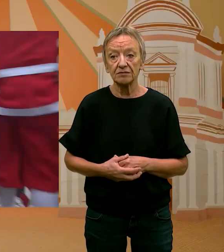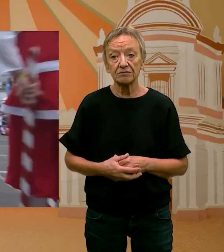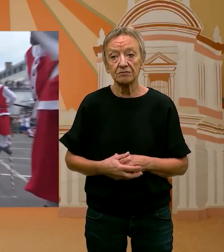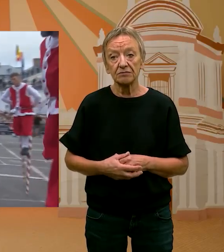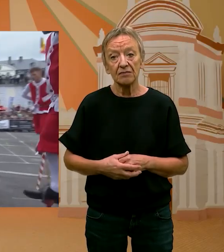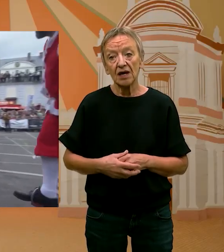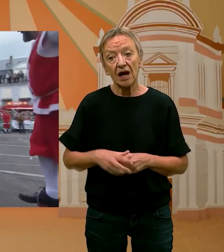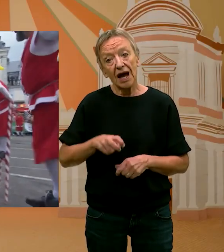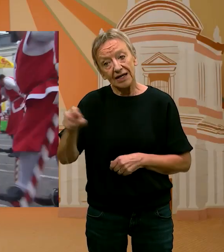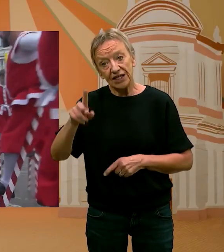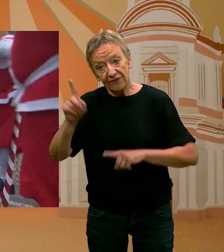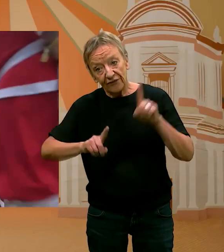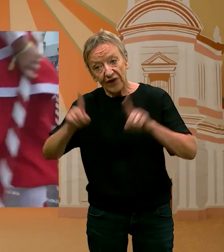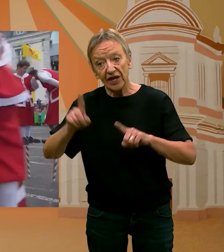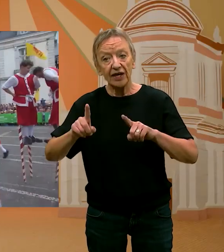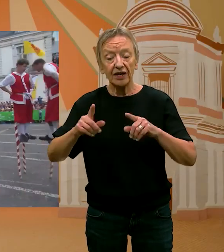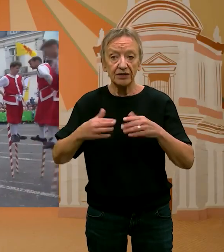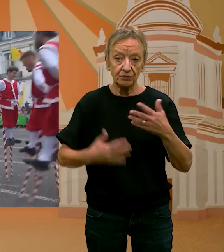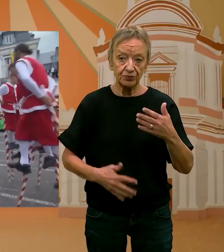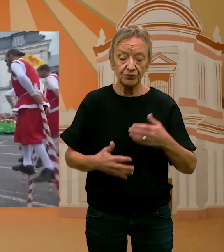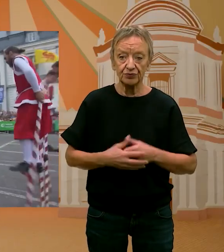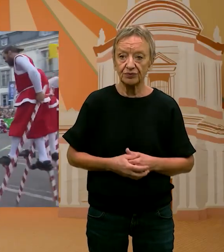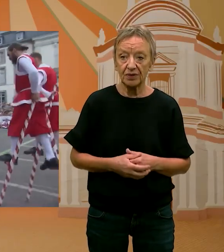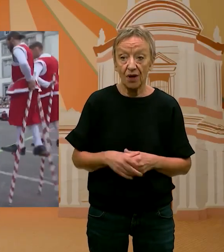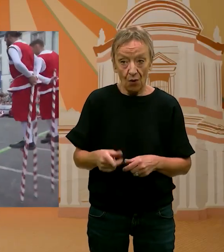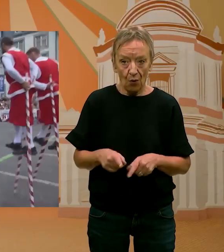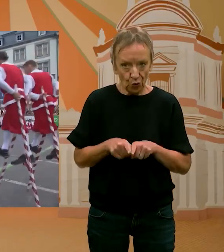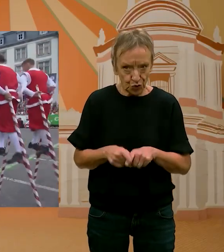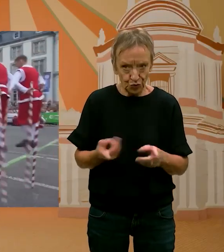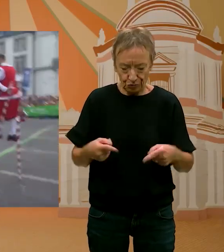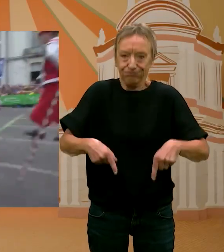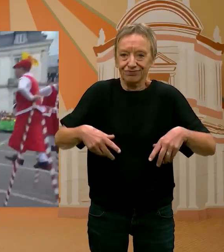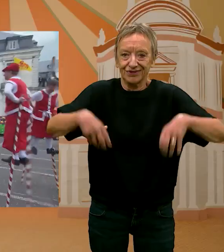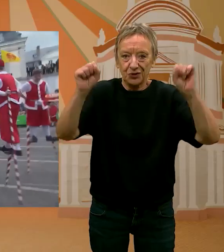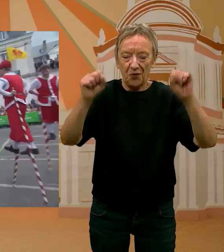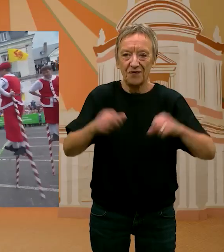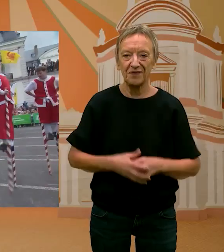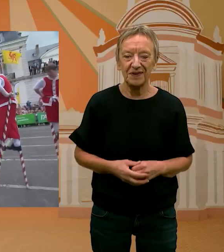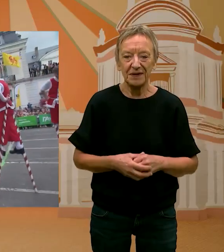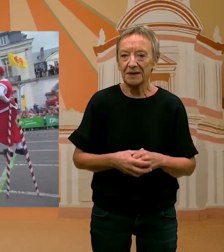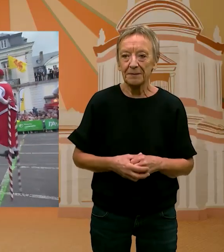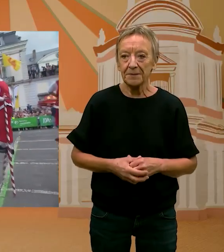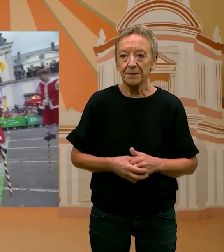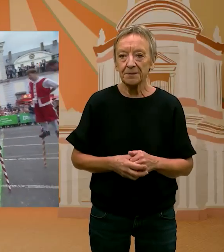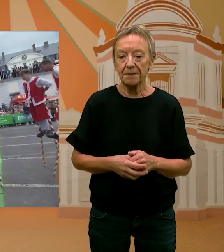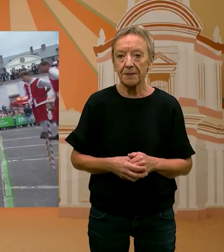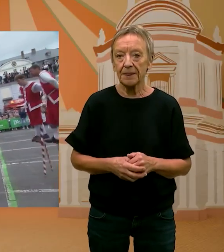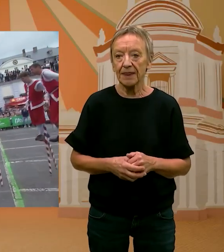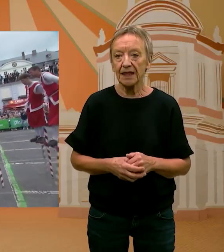va... Là, il s'est rattrapé de toute justesse. Mais on va sortir aussi genre à Namur en mai, au marché